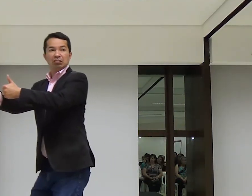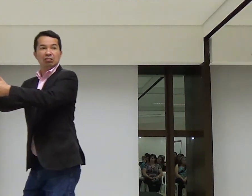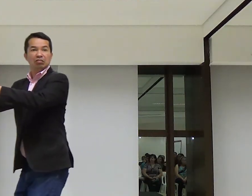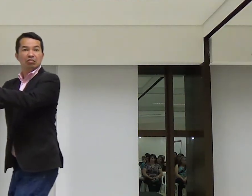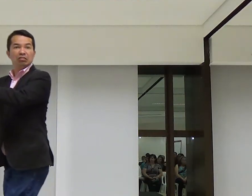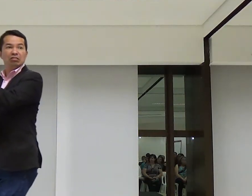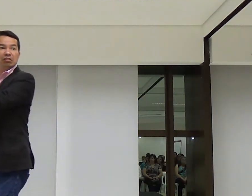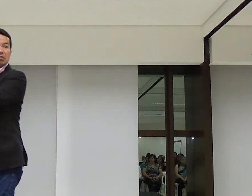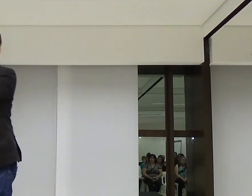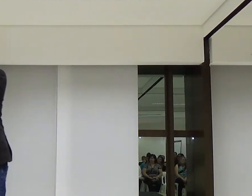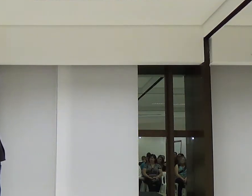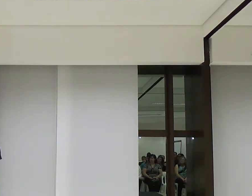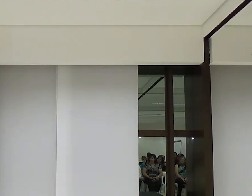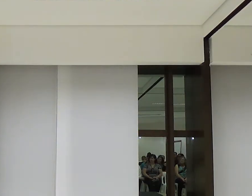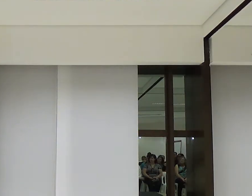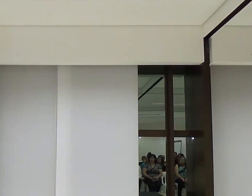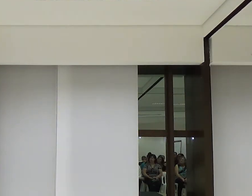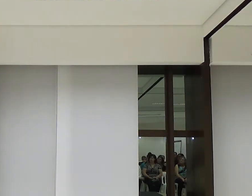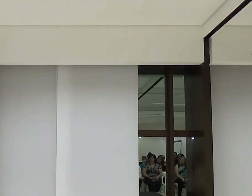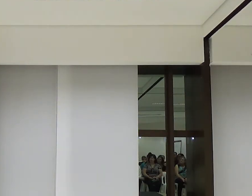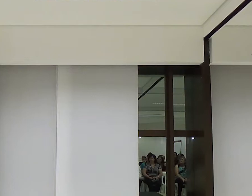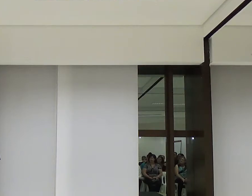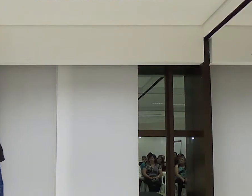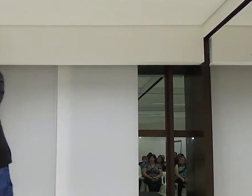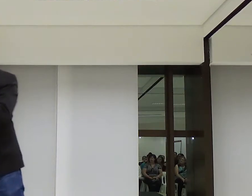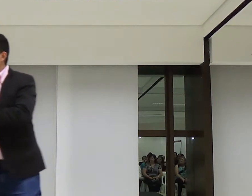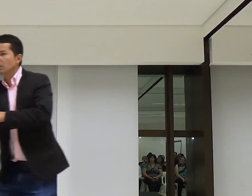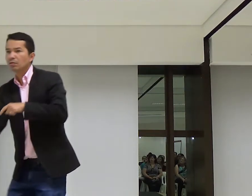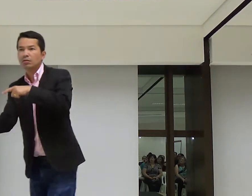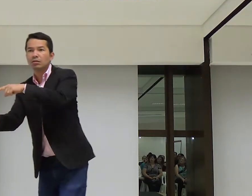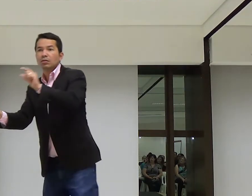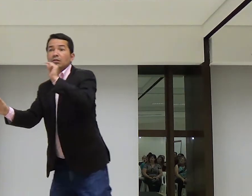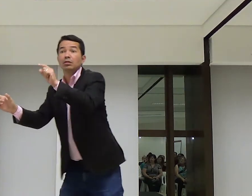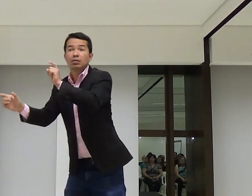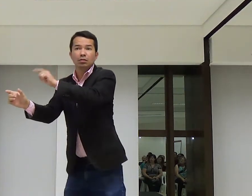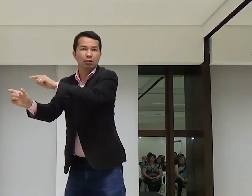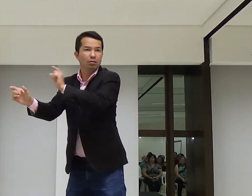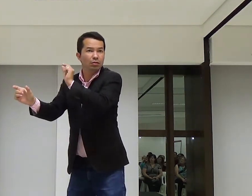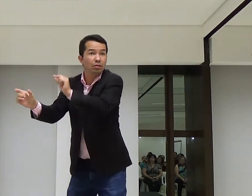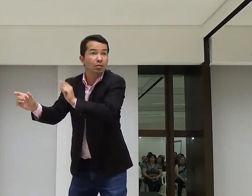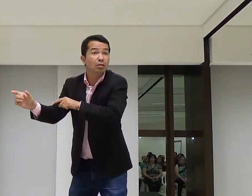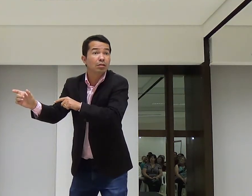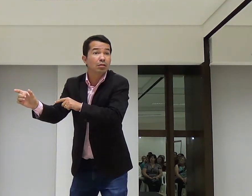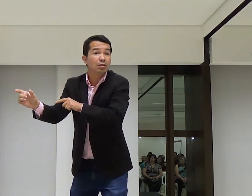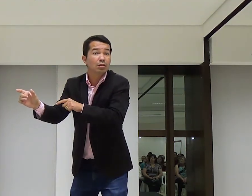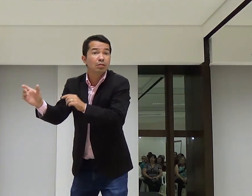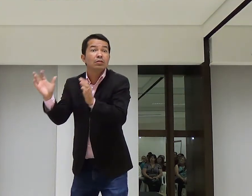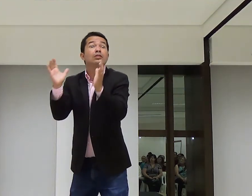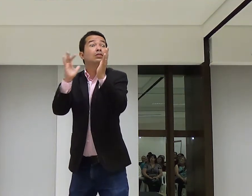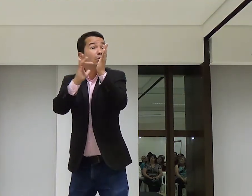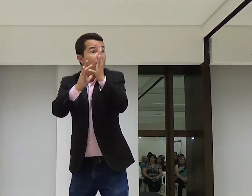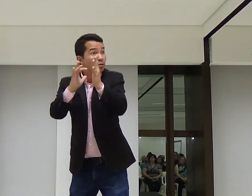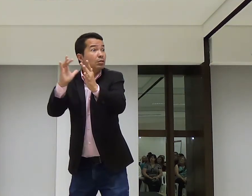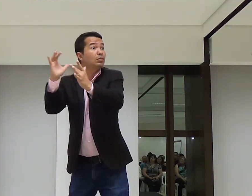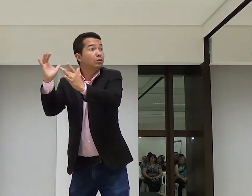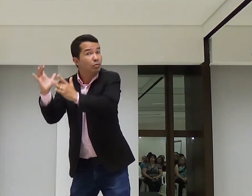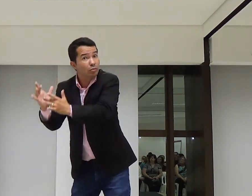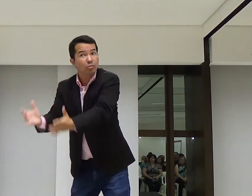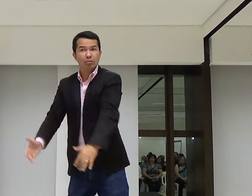Ele abandona tudo e segue. Começa a seguir essa pessoa que é quem? Quem é essa pessoa?